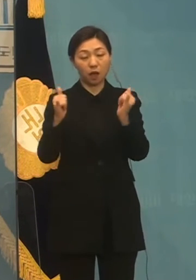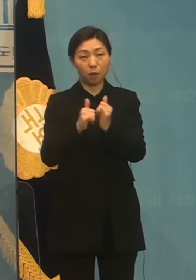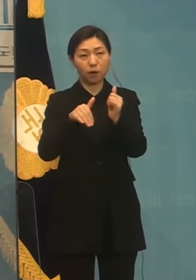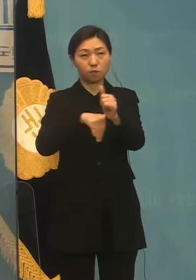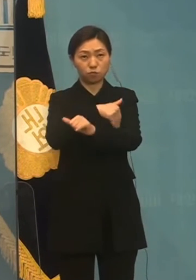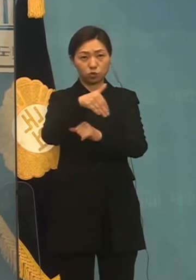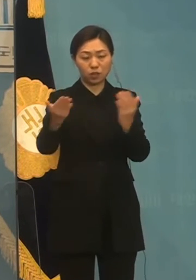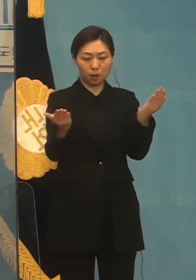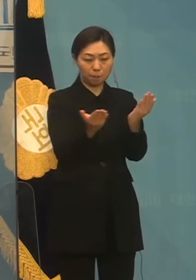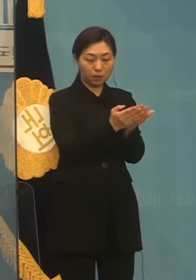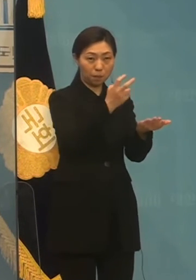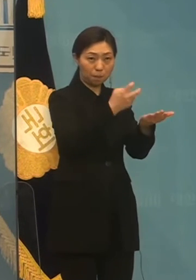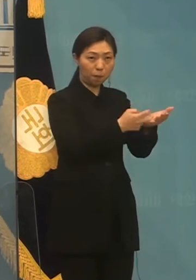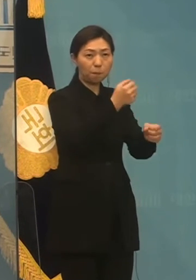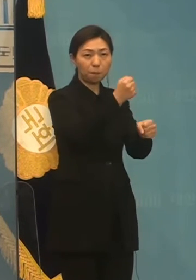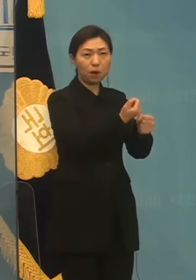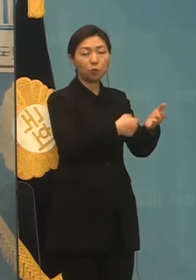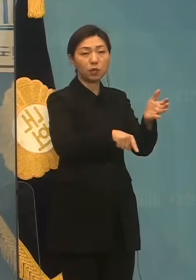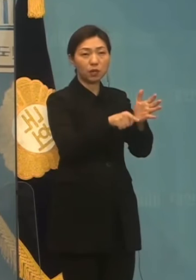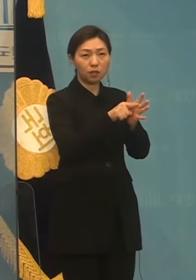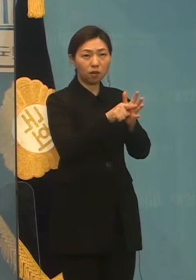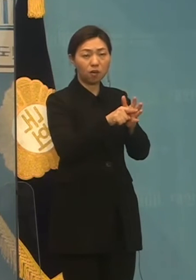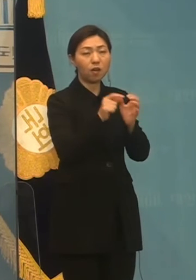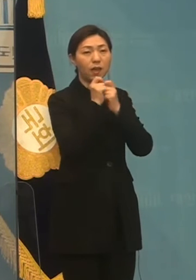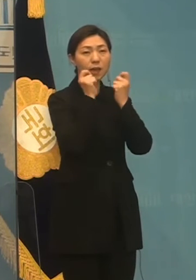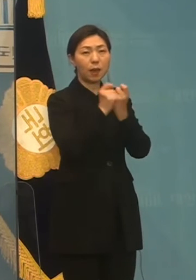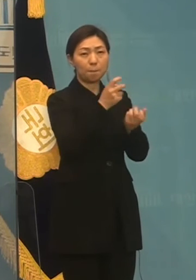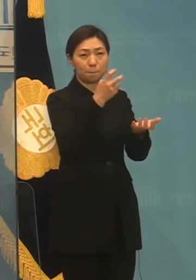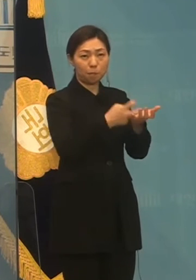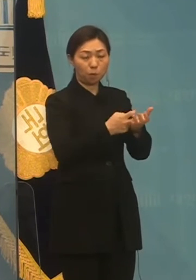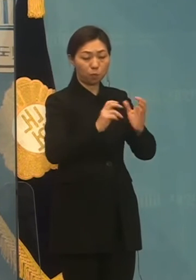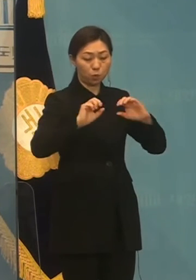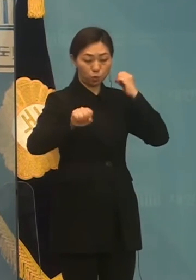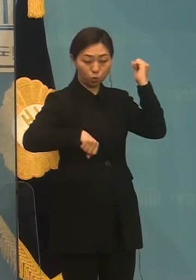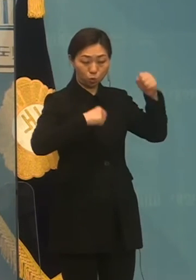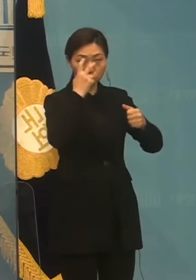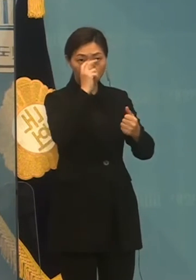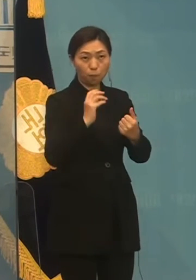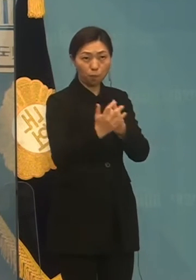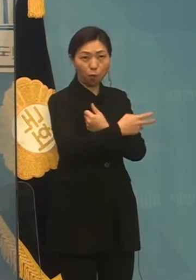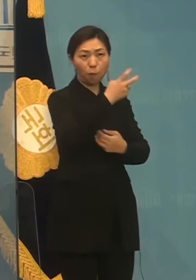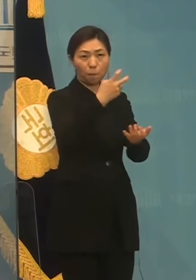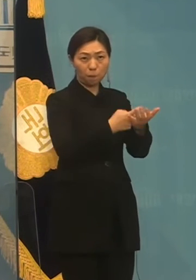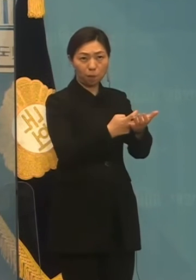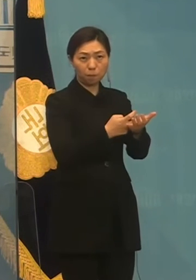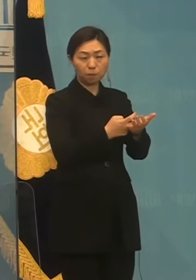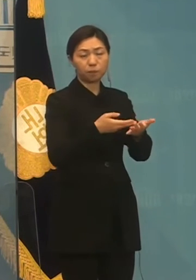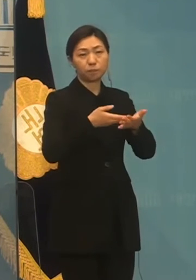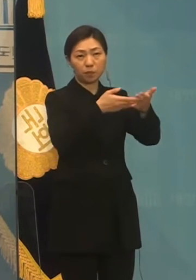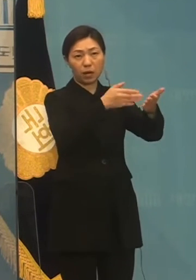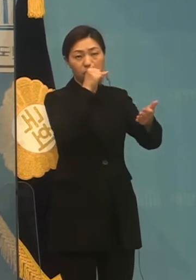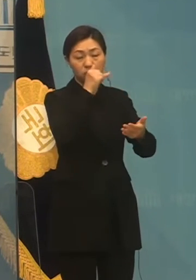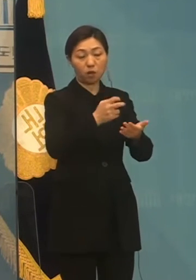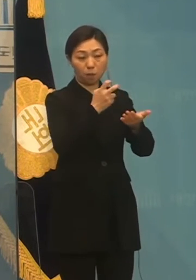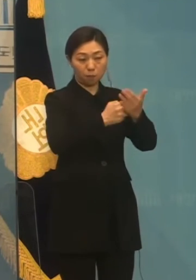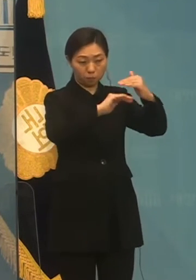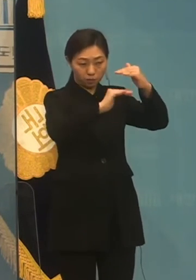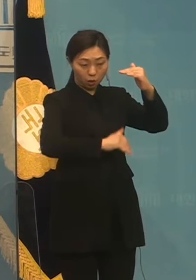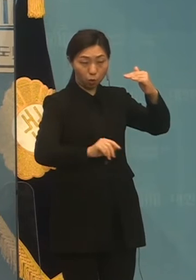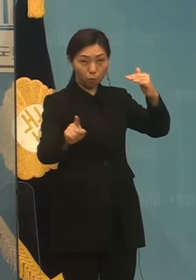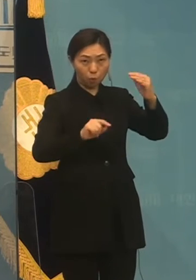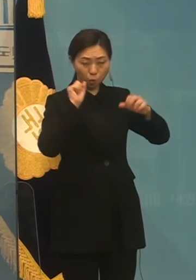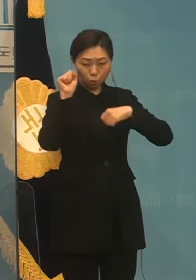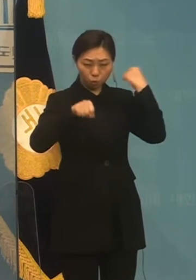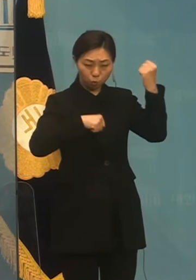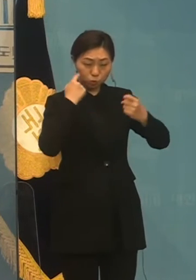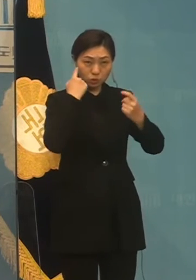민법, 동물보호법 개정안이 발의되었습니다. 개정안의 주요 내용은 동물을